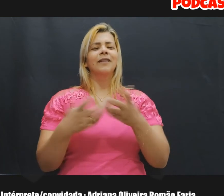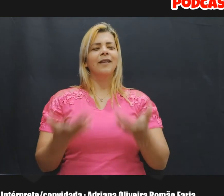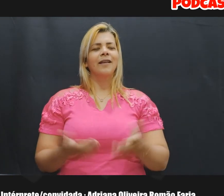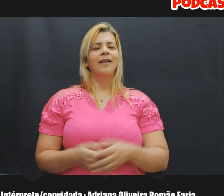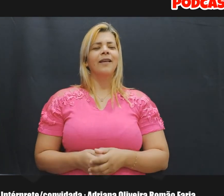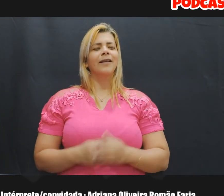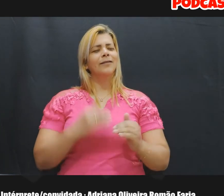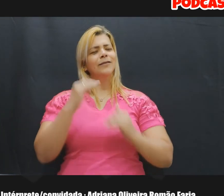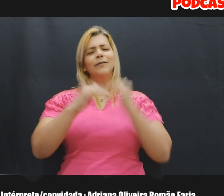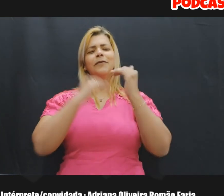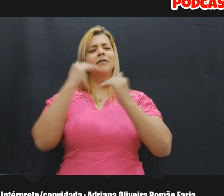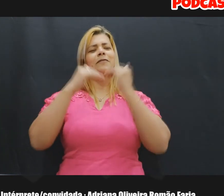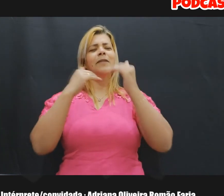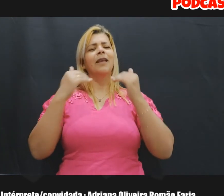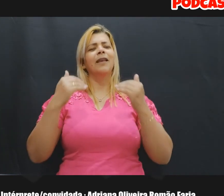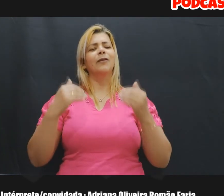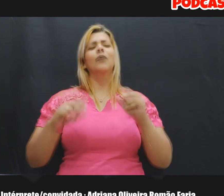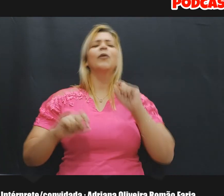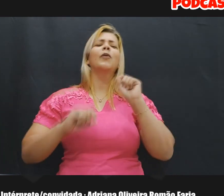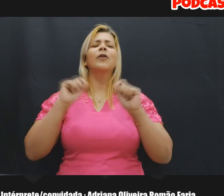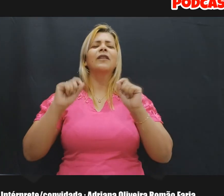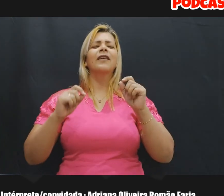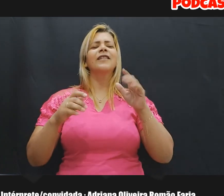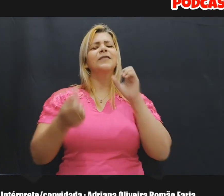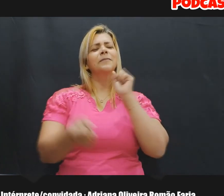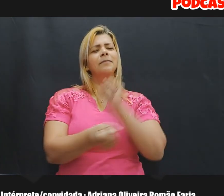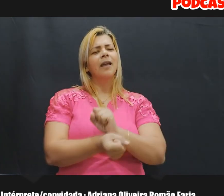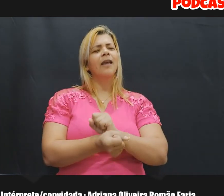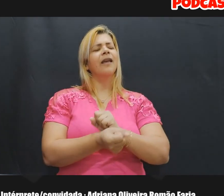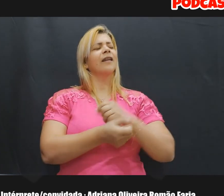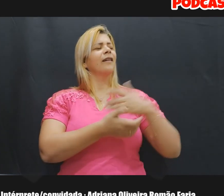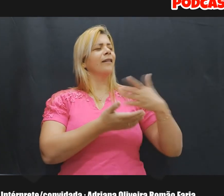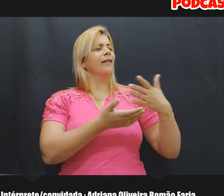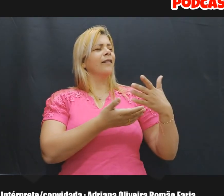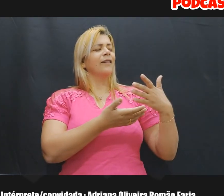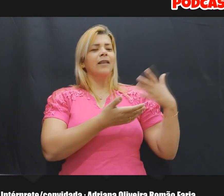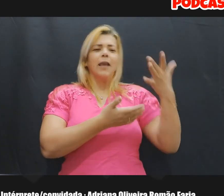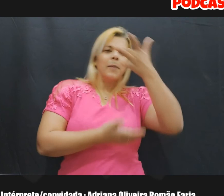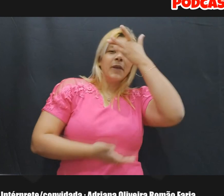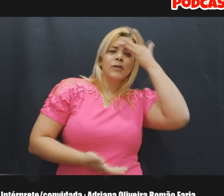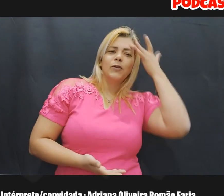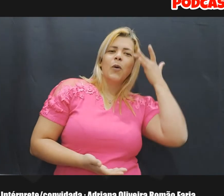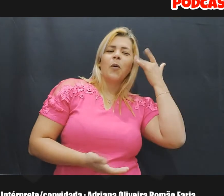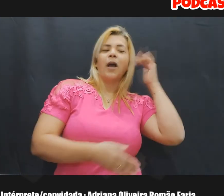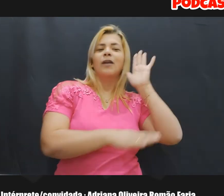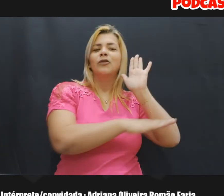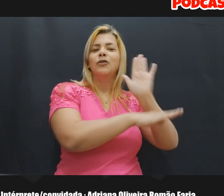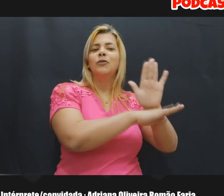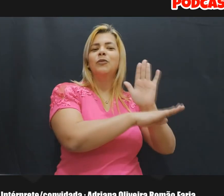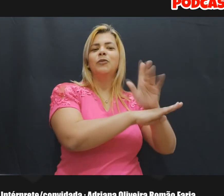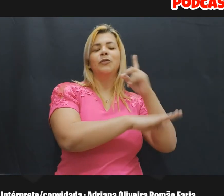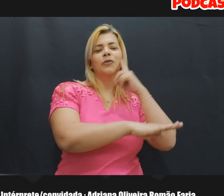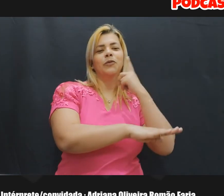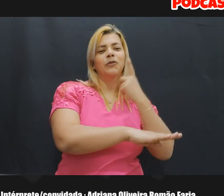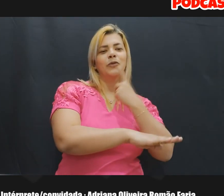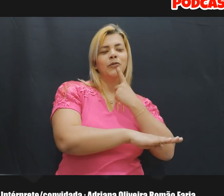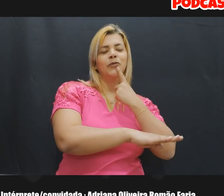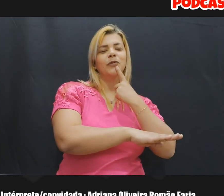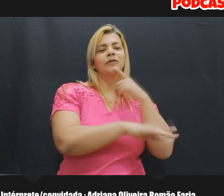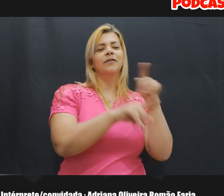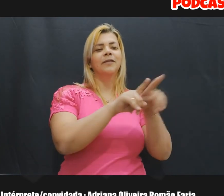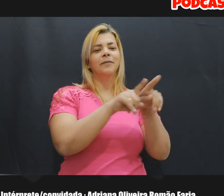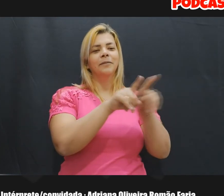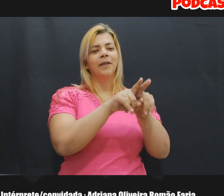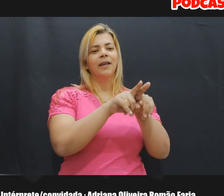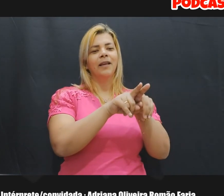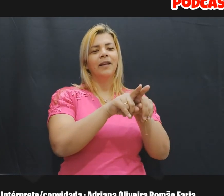a desenvolvimento, como que a senhora espera o comportamento da sociedade diante de uma pessoa com deficiente, diante de um surdo, né? Com